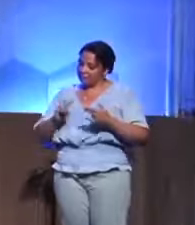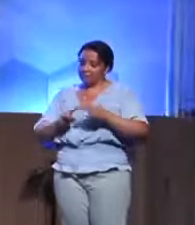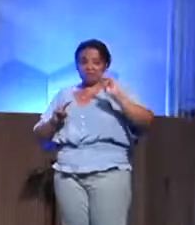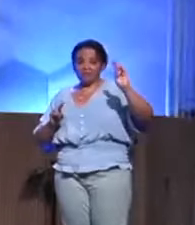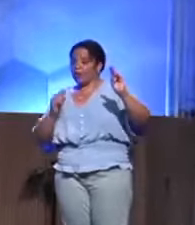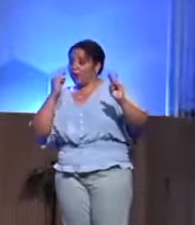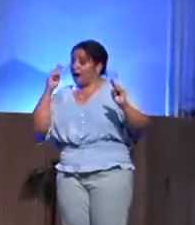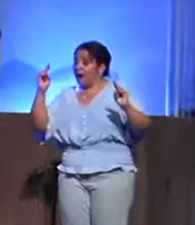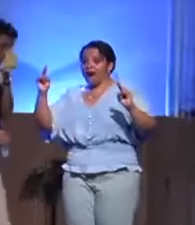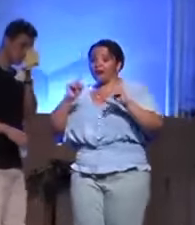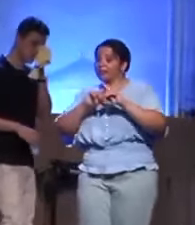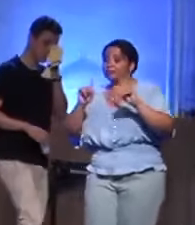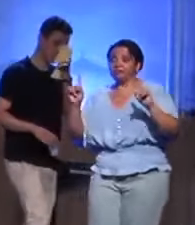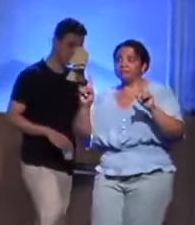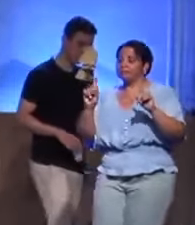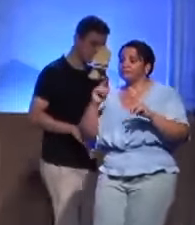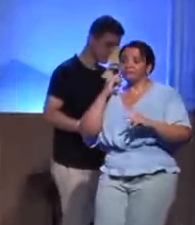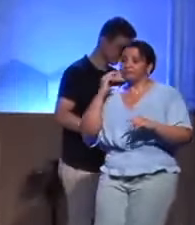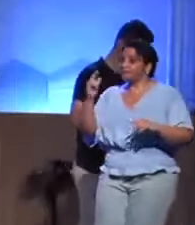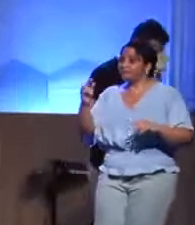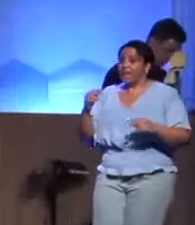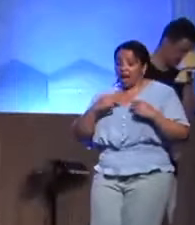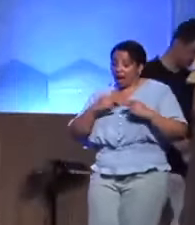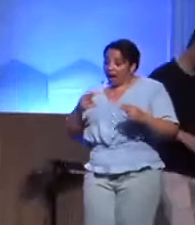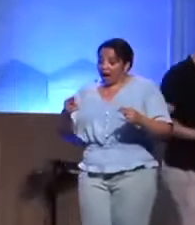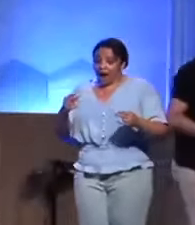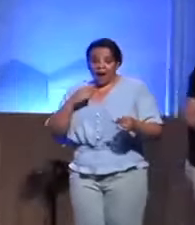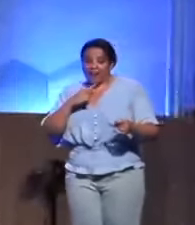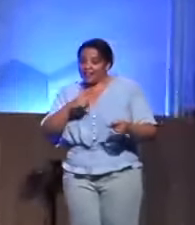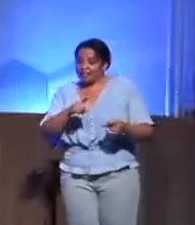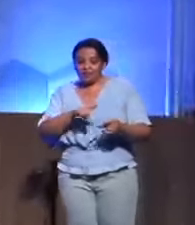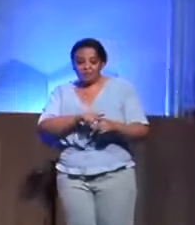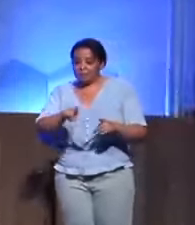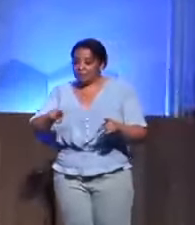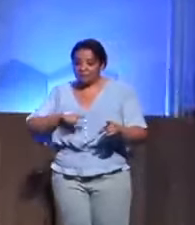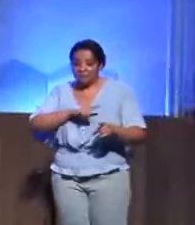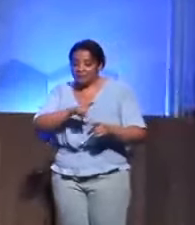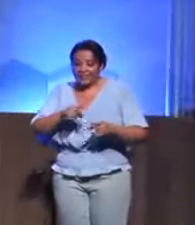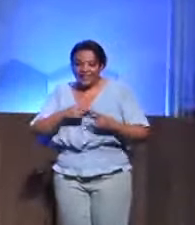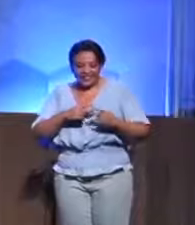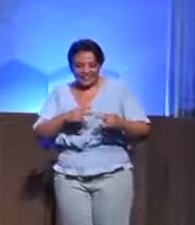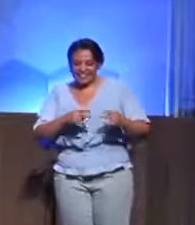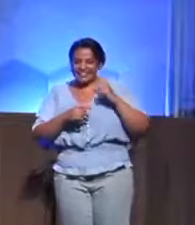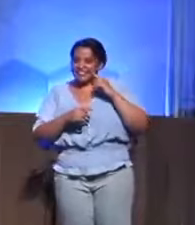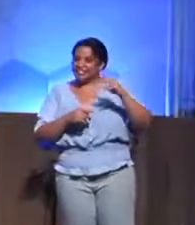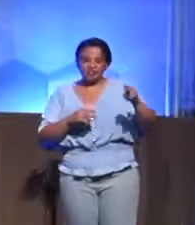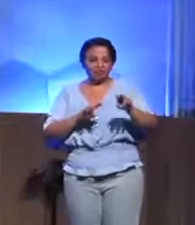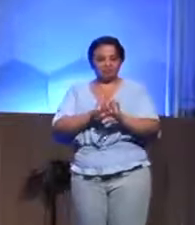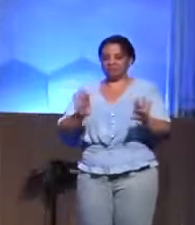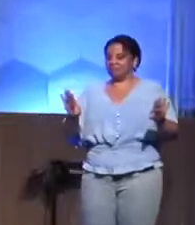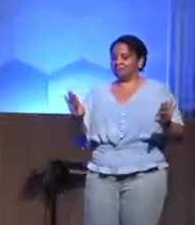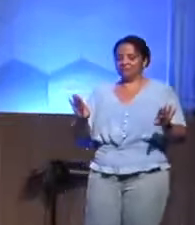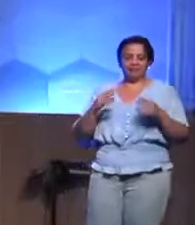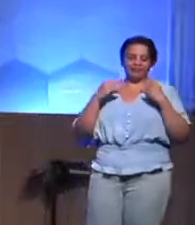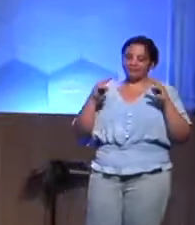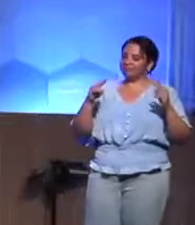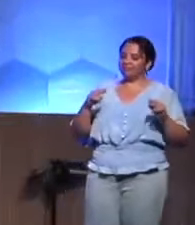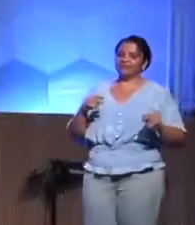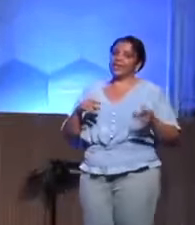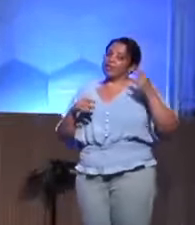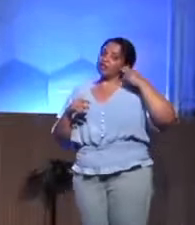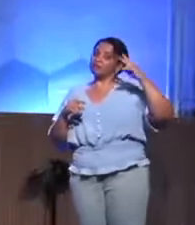não imaginou isso muitas vezes capengando é fiel o mesmo não é no outro mas Deus